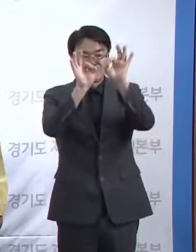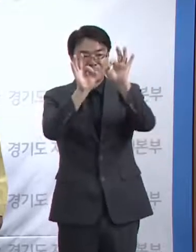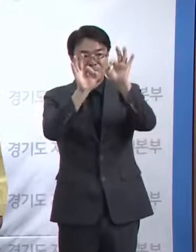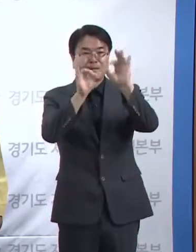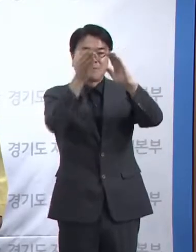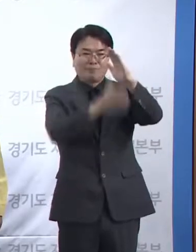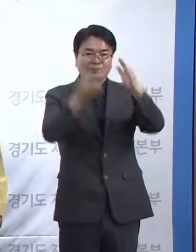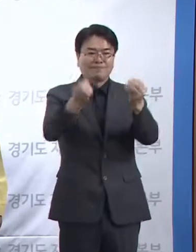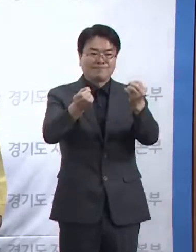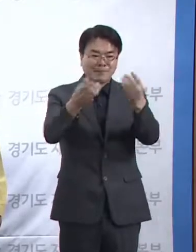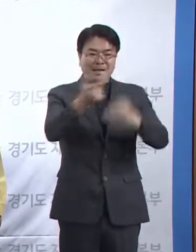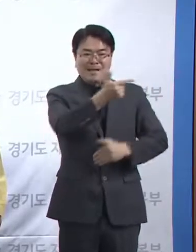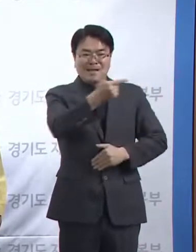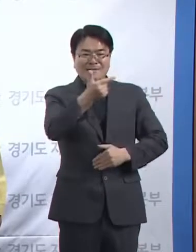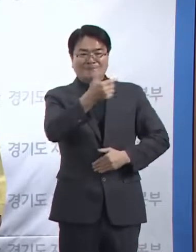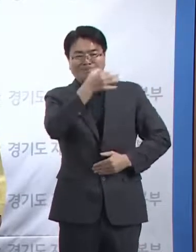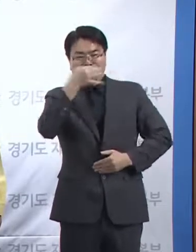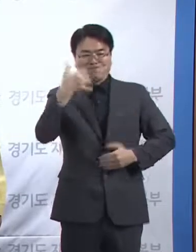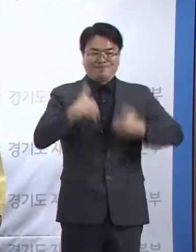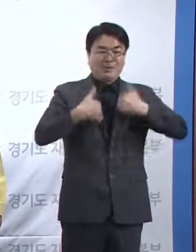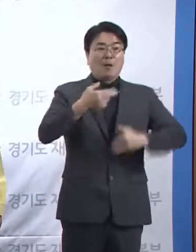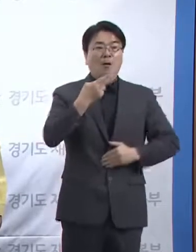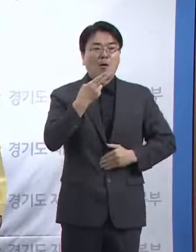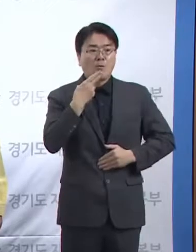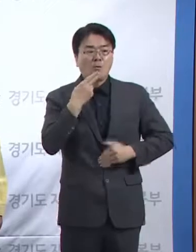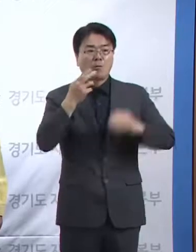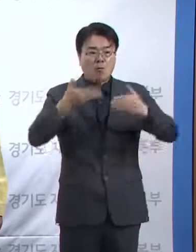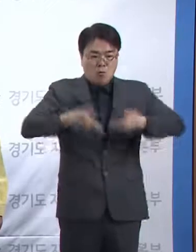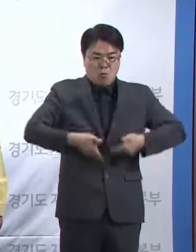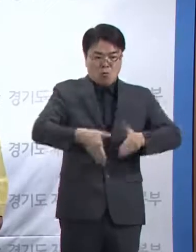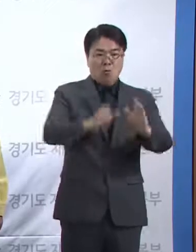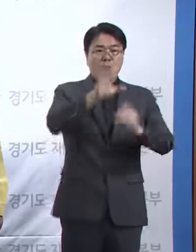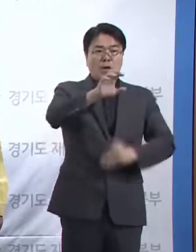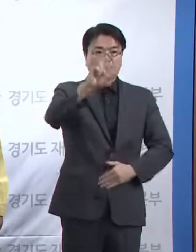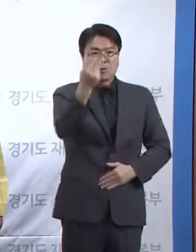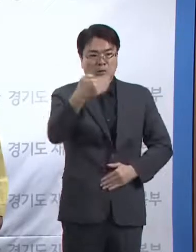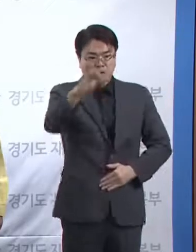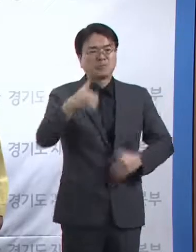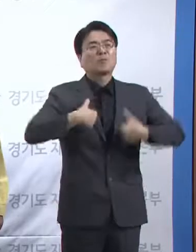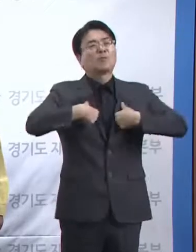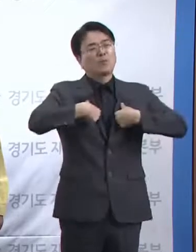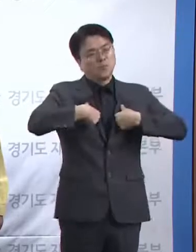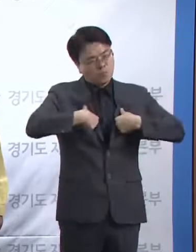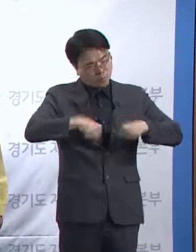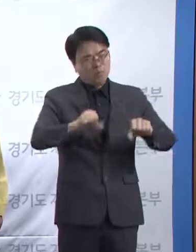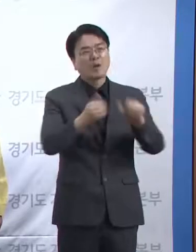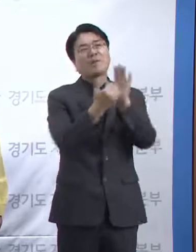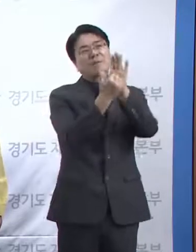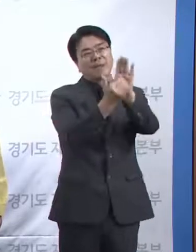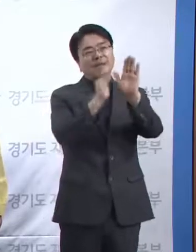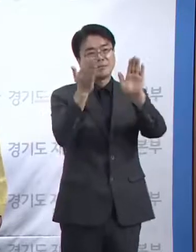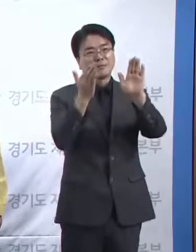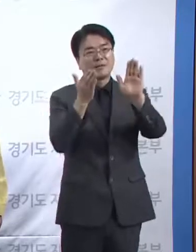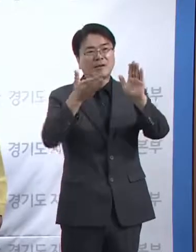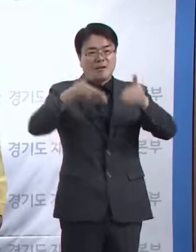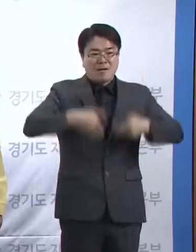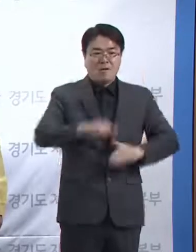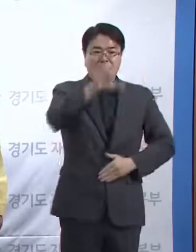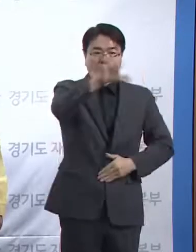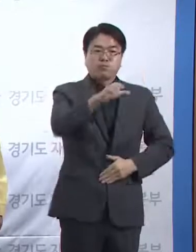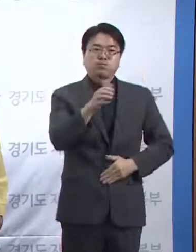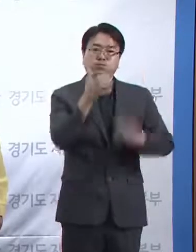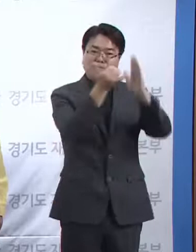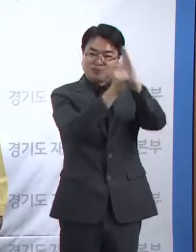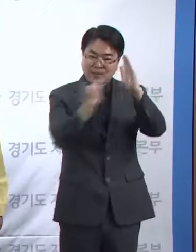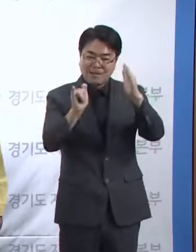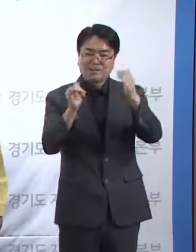사라지고 귀성길마저 포기하게 됐습니다. 고향에서 가족 친지들과 얼굴 마주하는